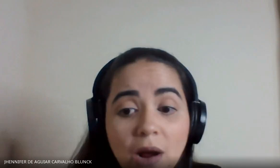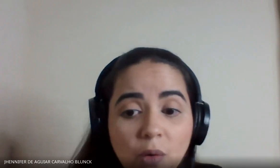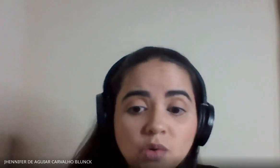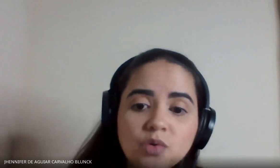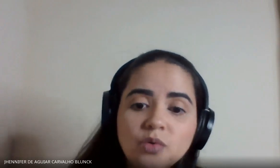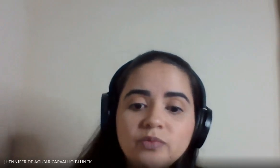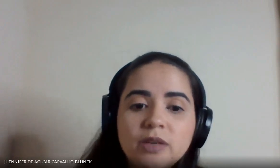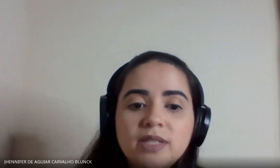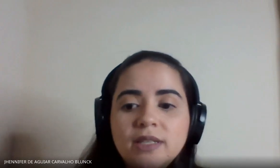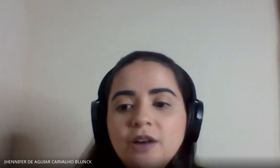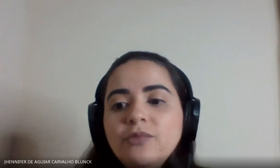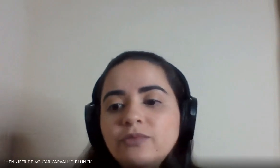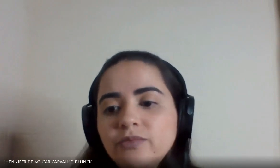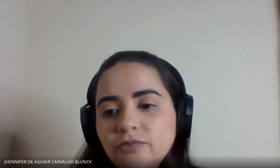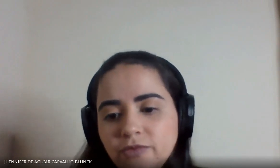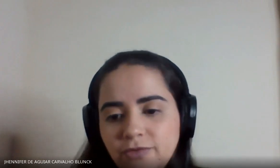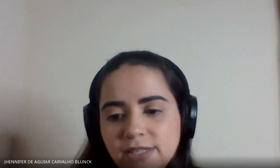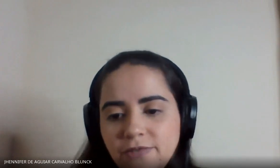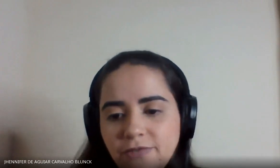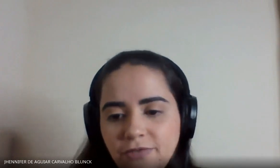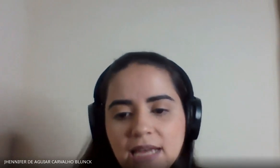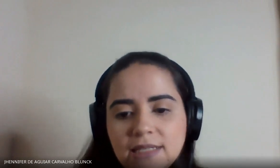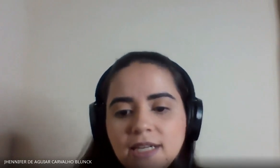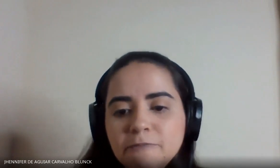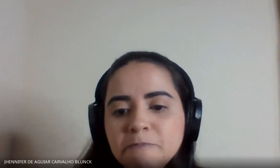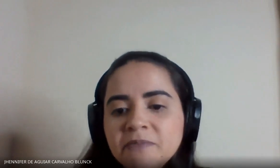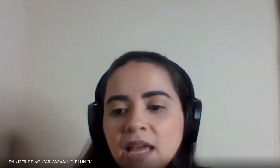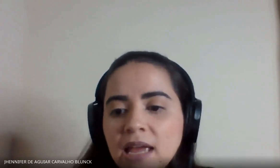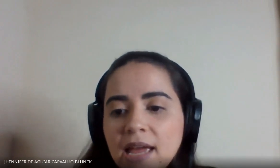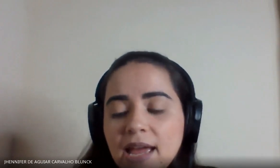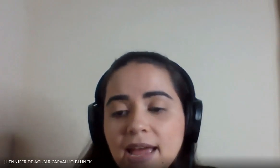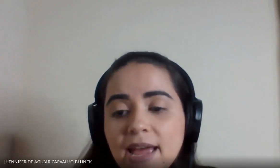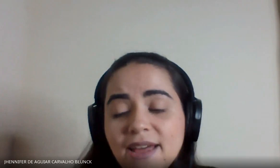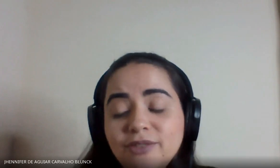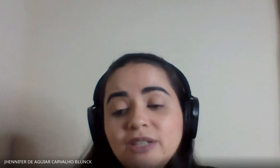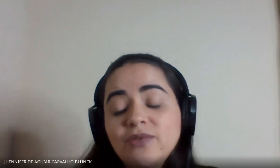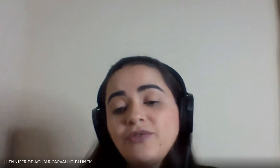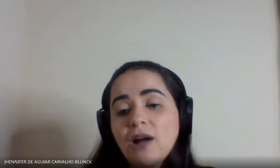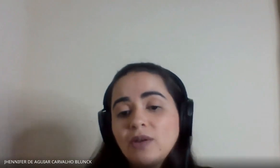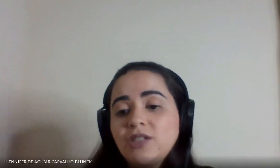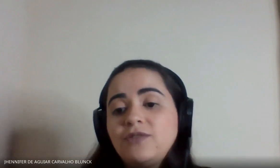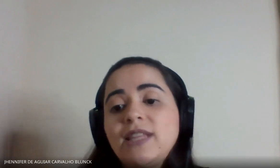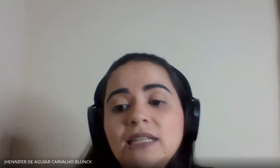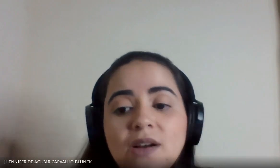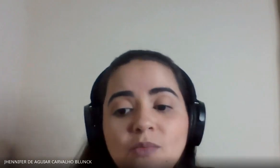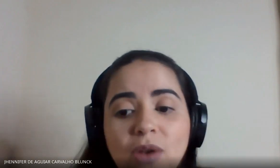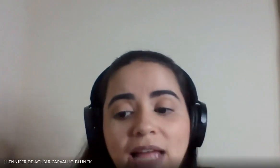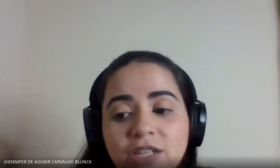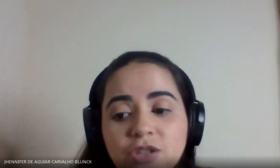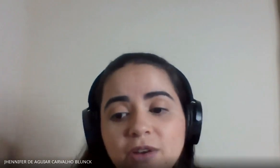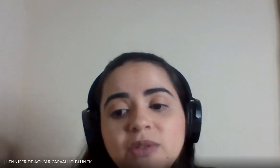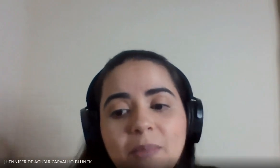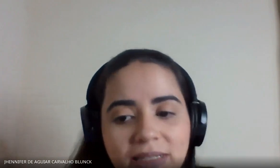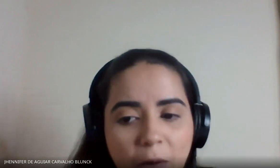2 de agosto. Então, se não fizer assim, vocês vão ficar com as atividades